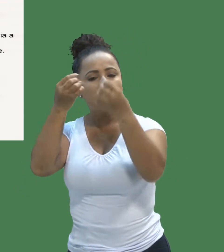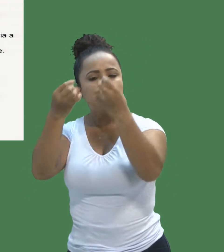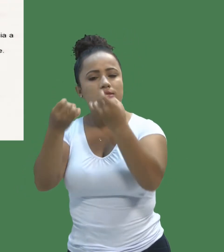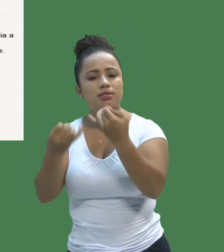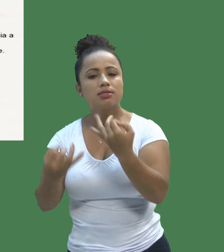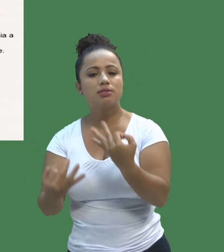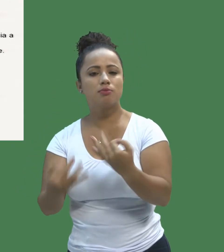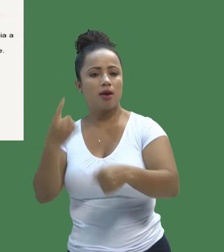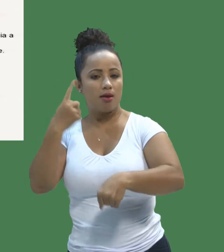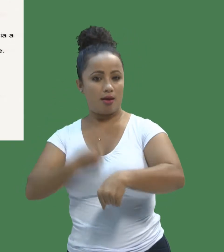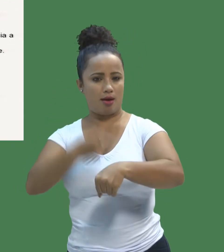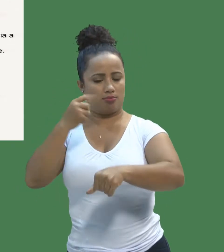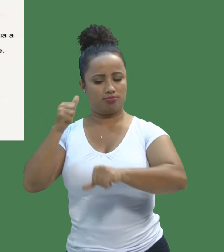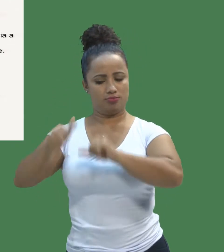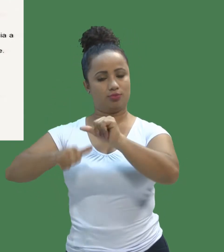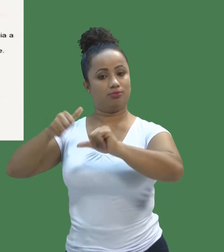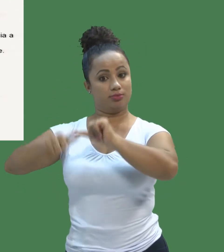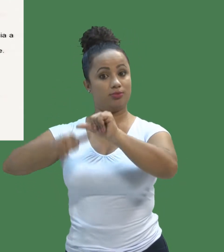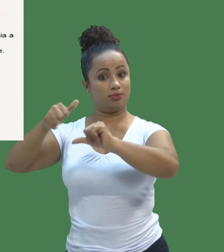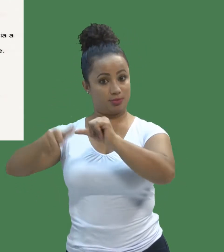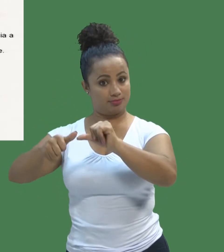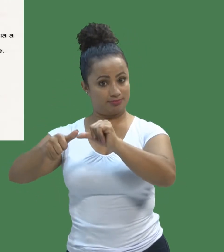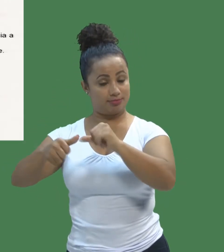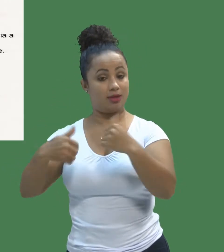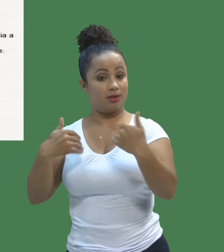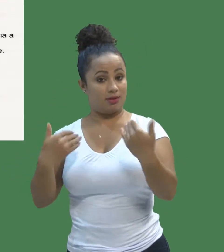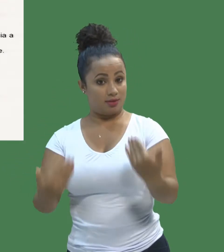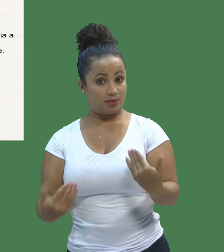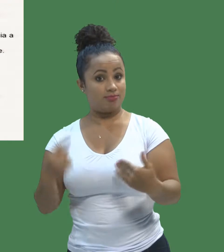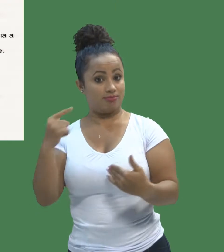Marx, os fenômenos